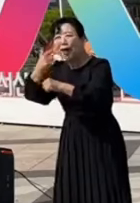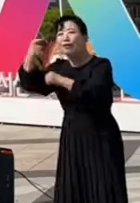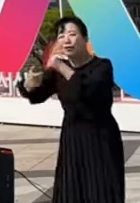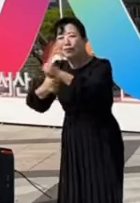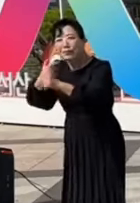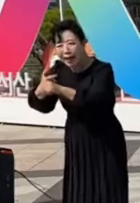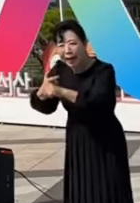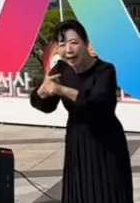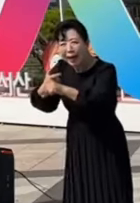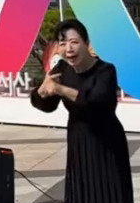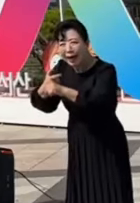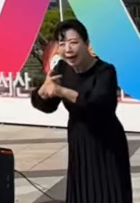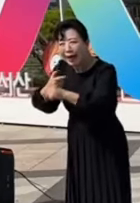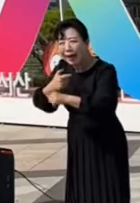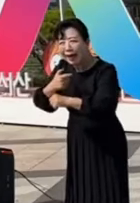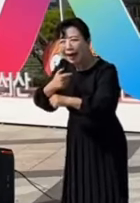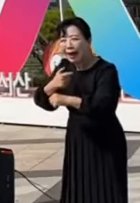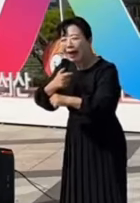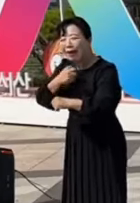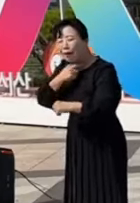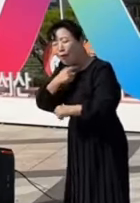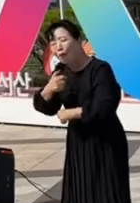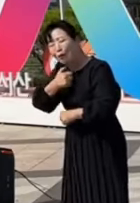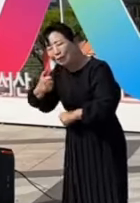끌어가겠다고는 누굽니까?